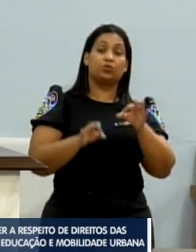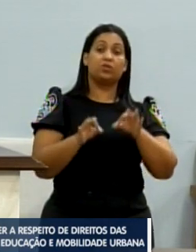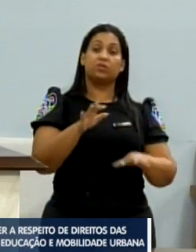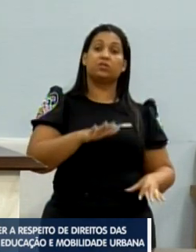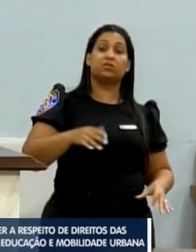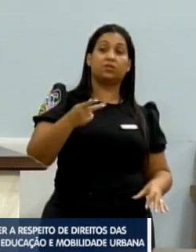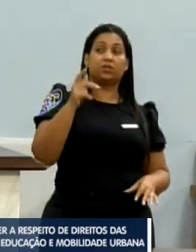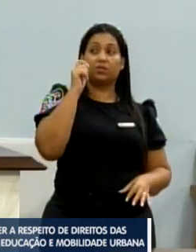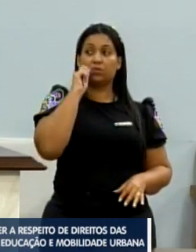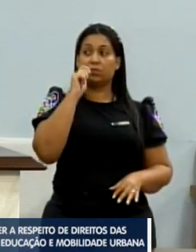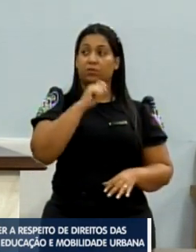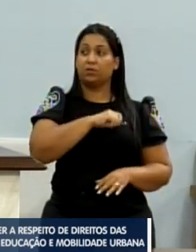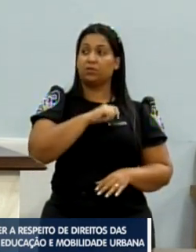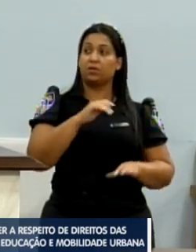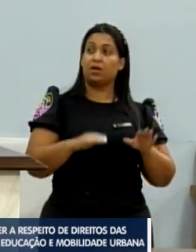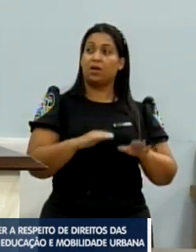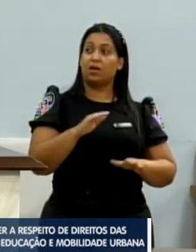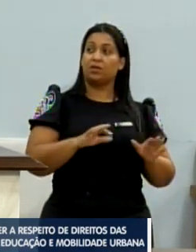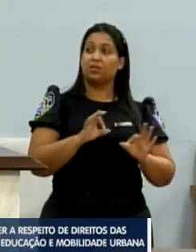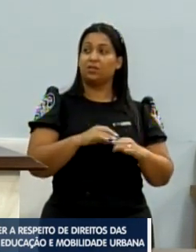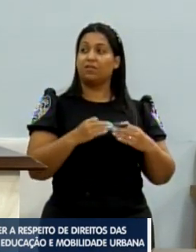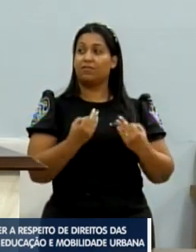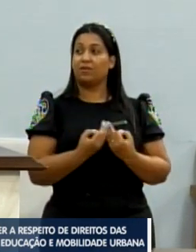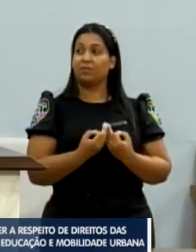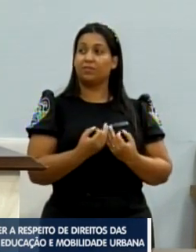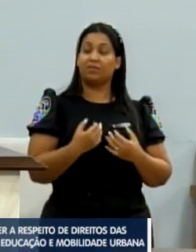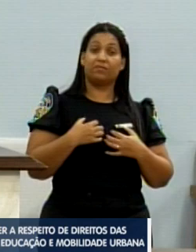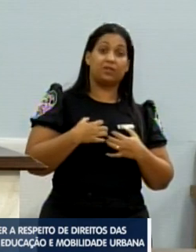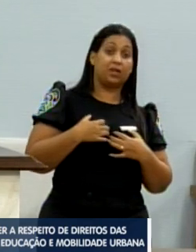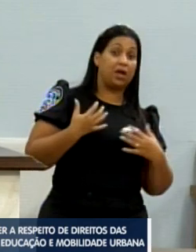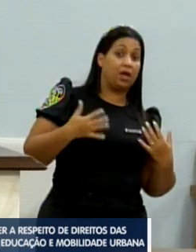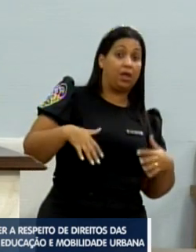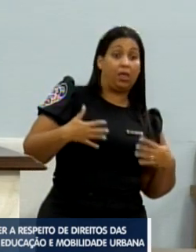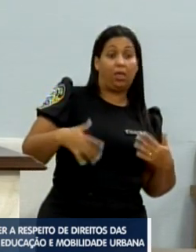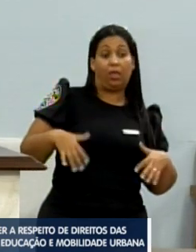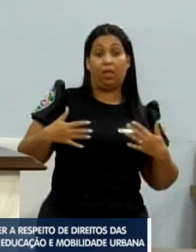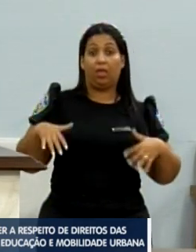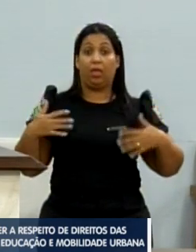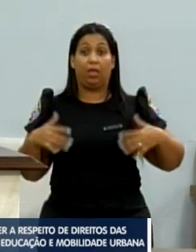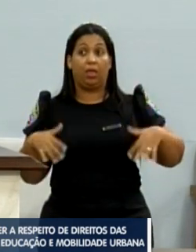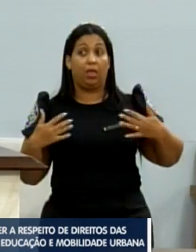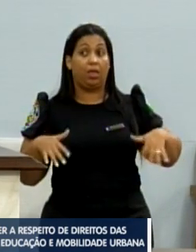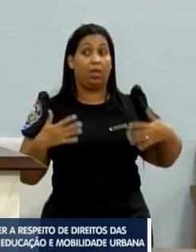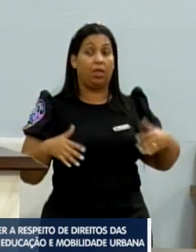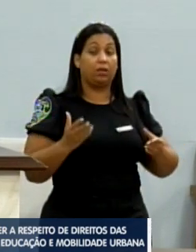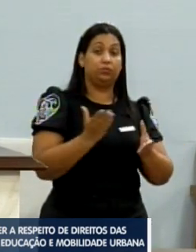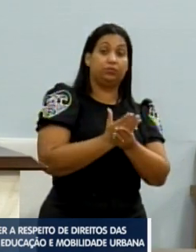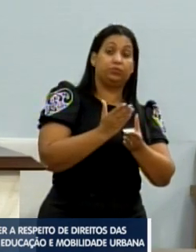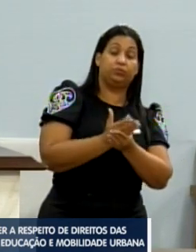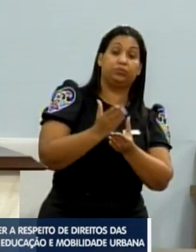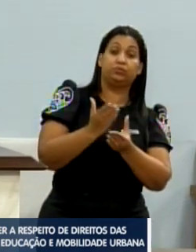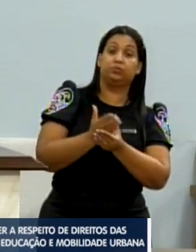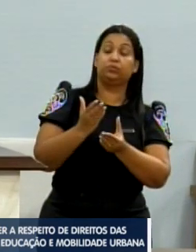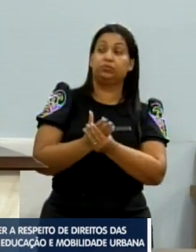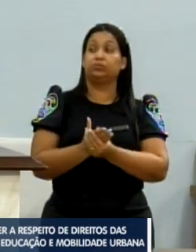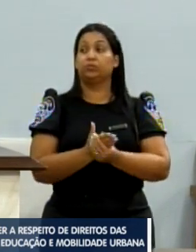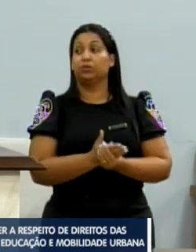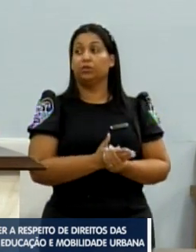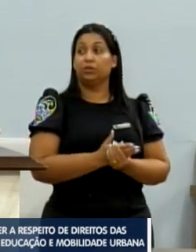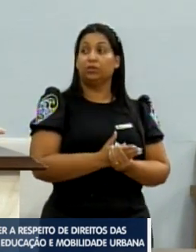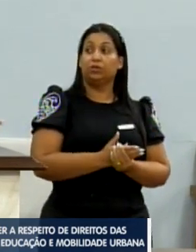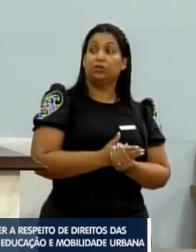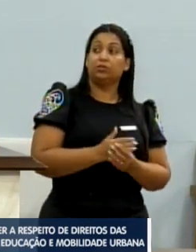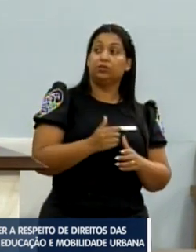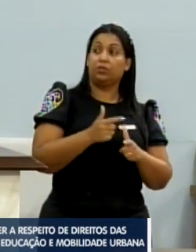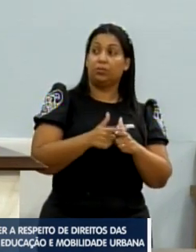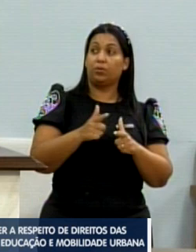comarca. E muitas vezes aquela família fica com a pecha, de judicializadora, de briguenta, quando na